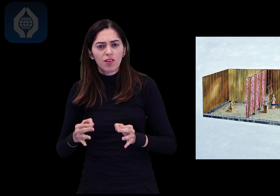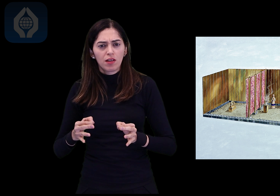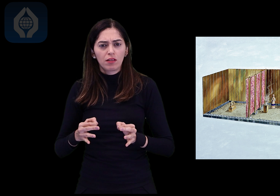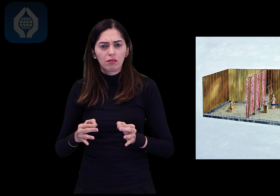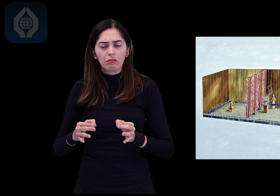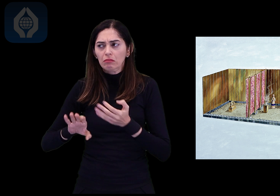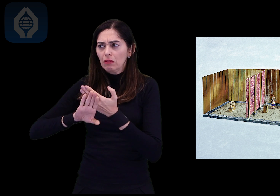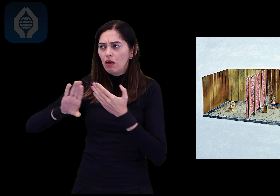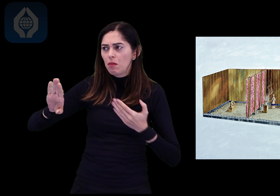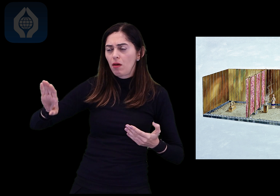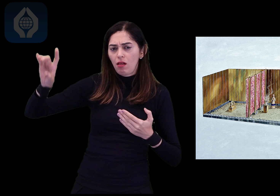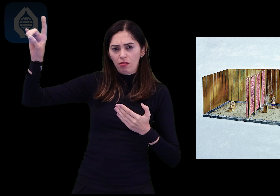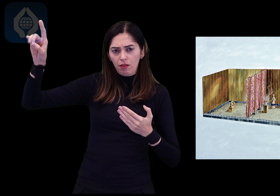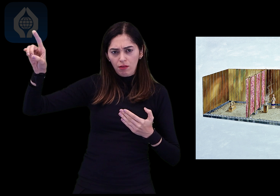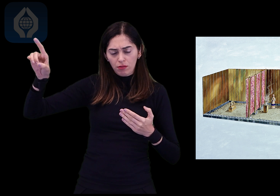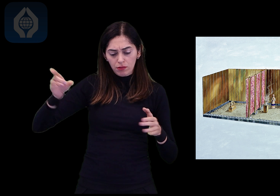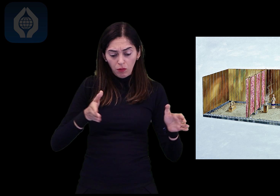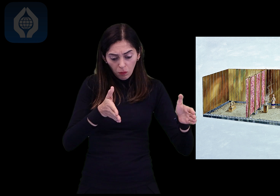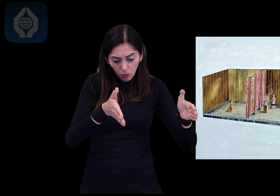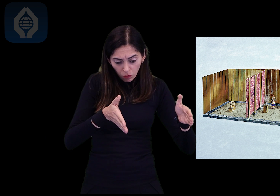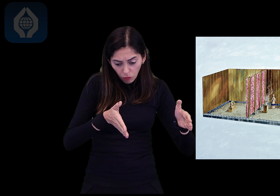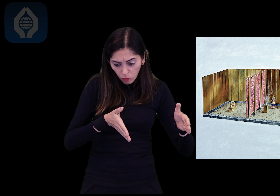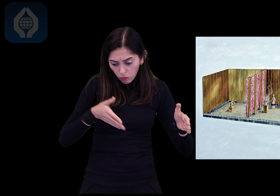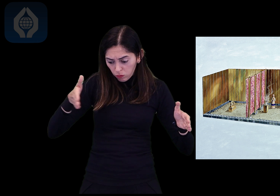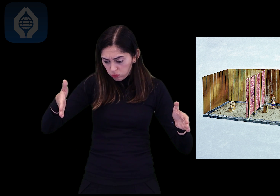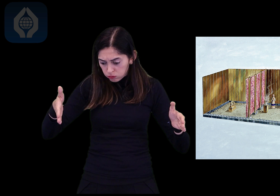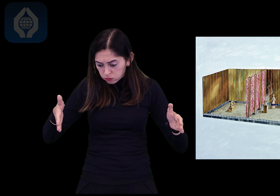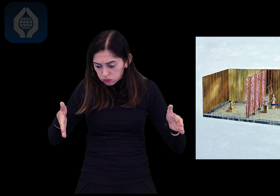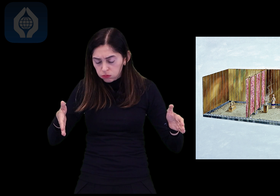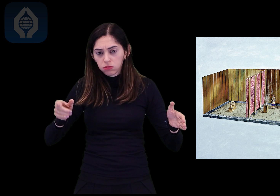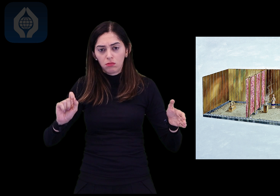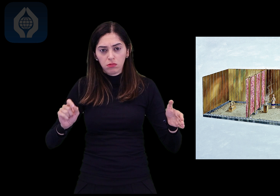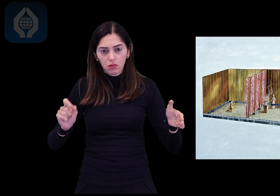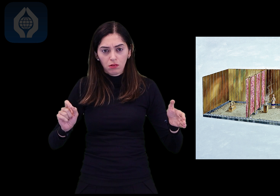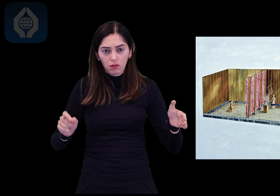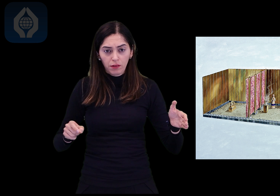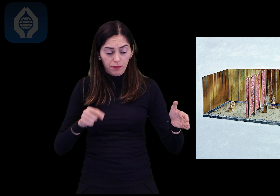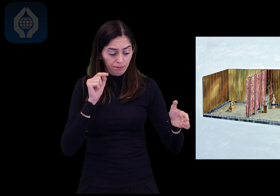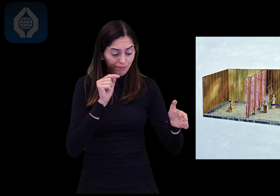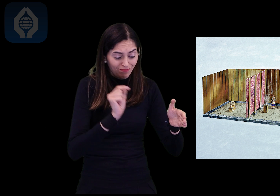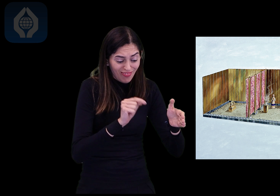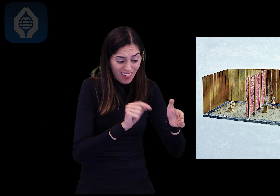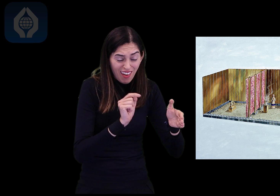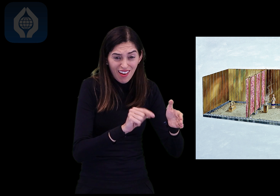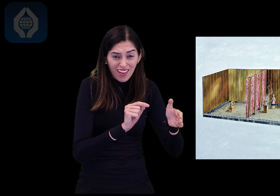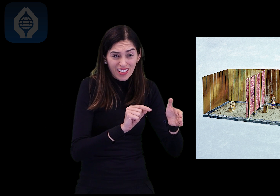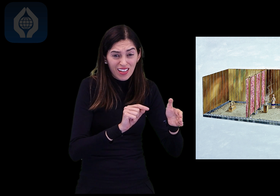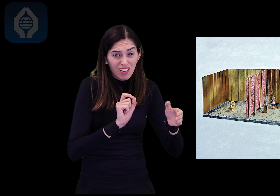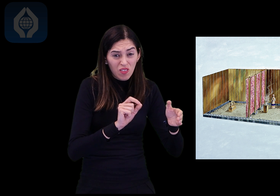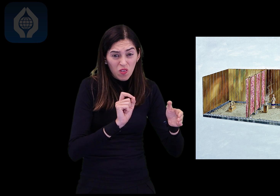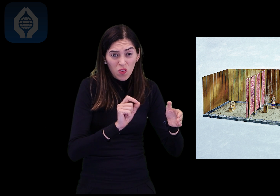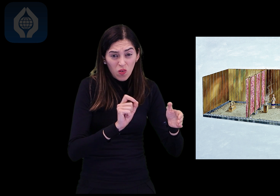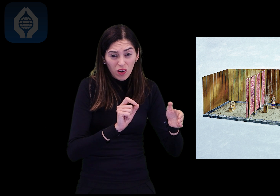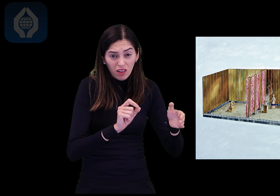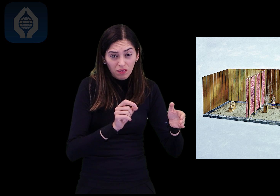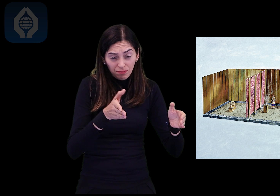é um cômodo separado por Deus para ser usado somente para Ele. Era para ser usado somente